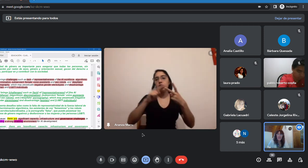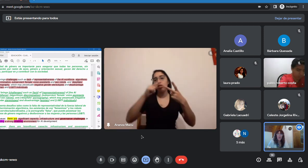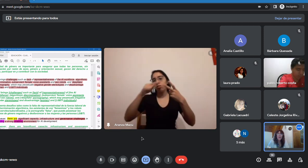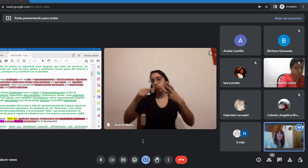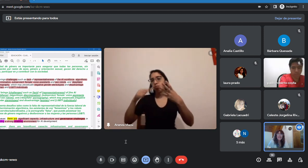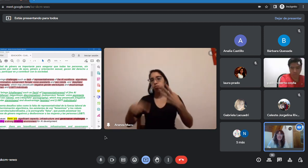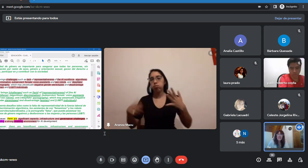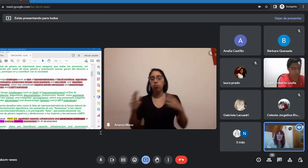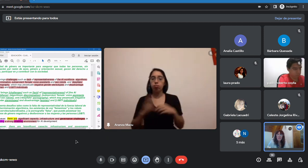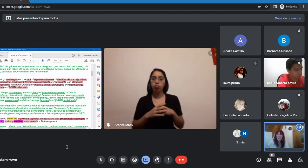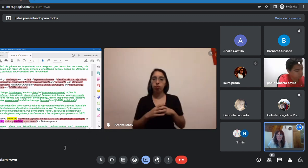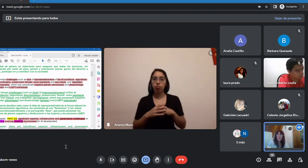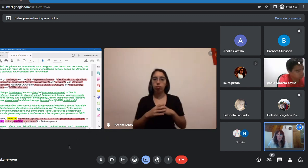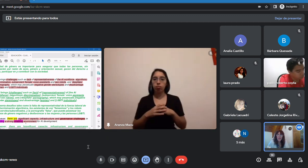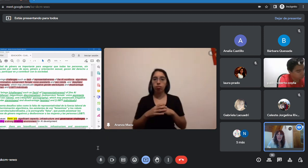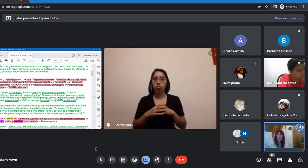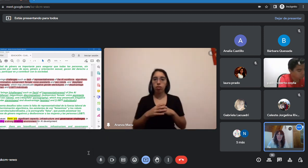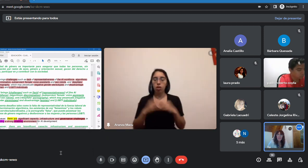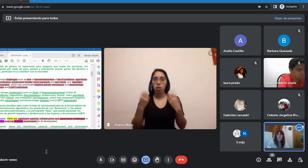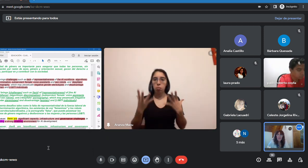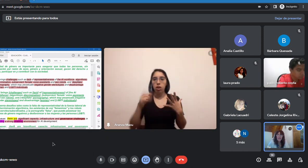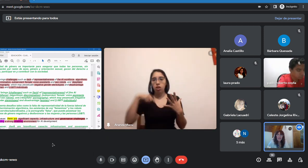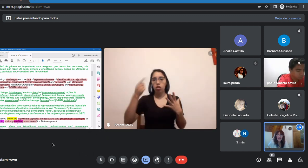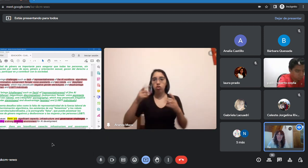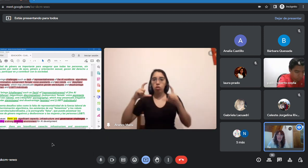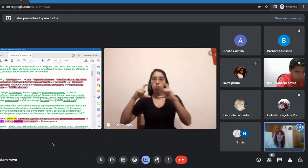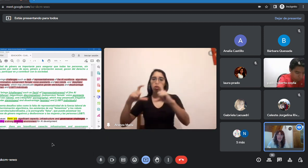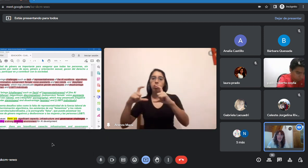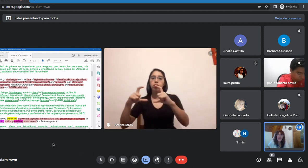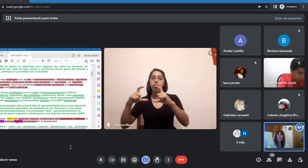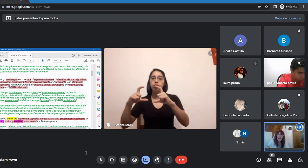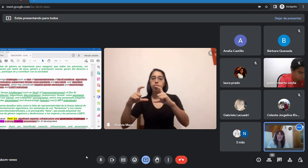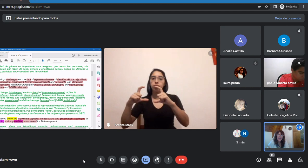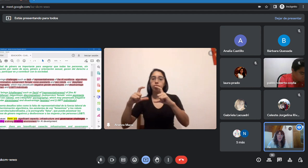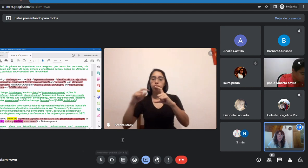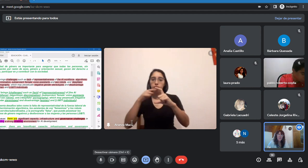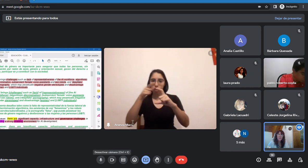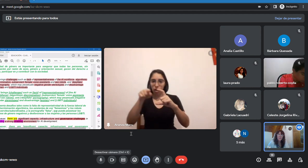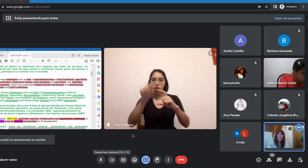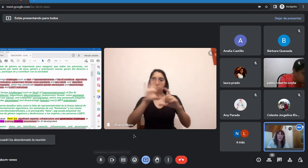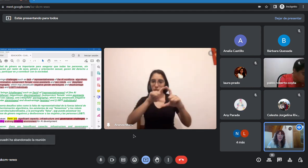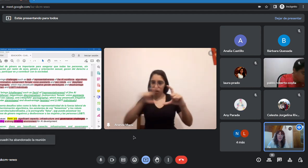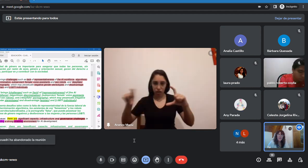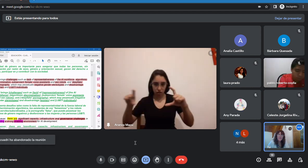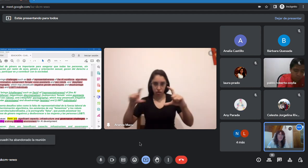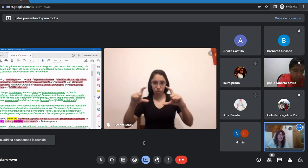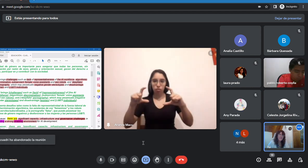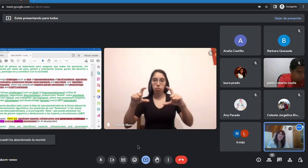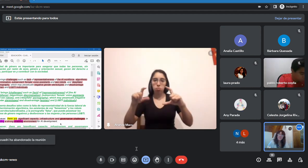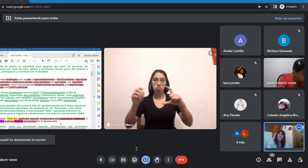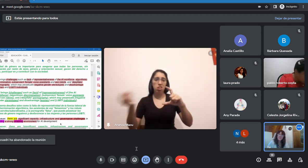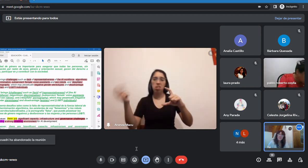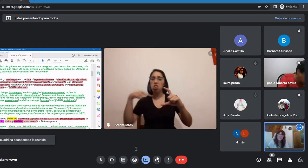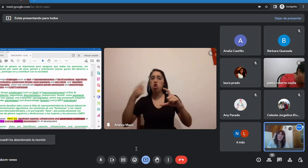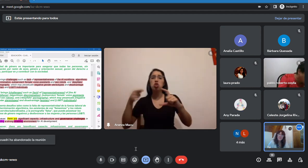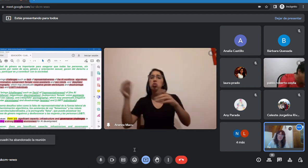Bien, ¿cuál sería el otro bloque? Este que marqué acá. ¿Y hay algún otro bloque?